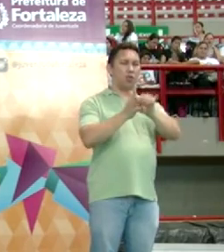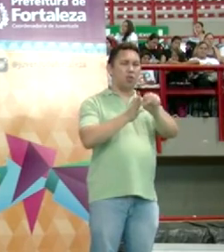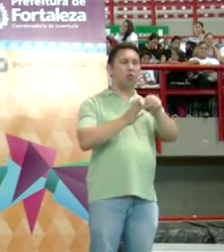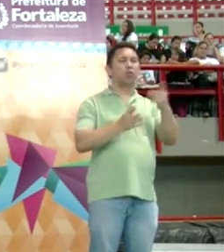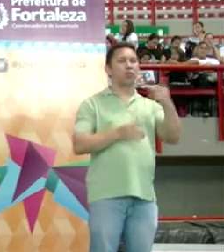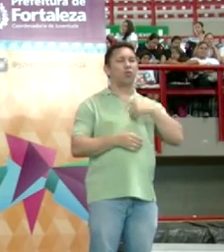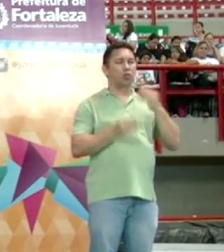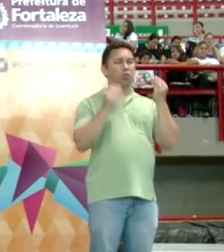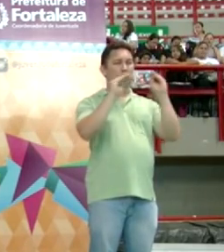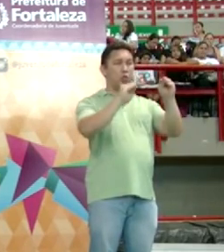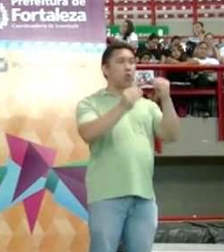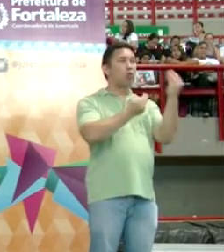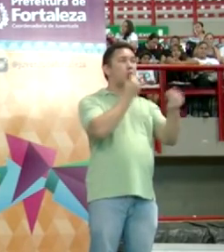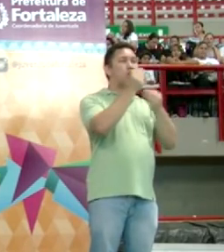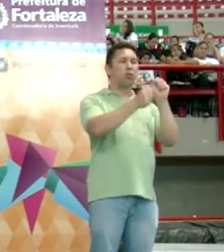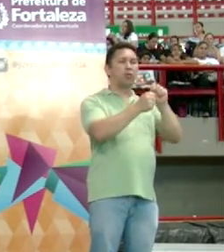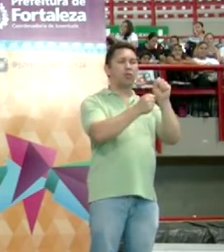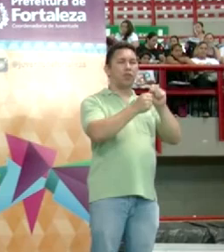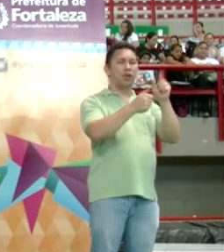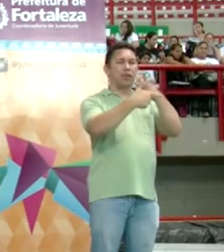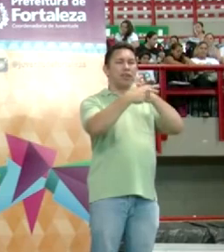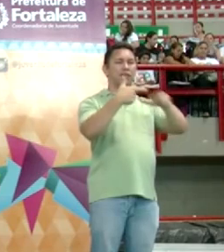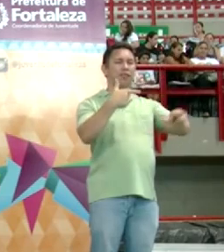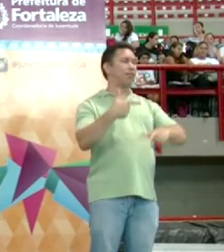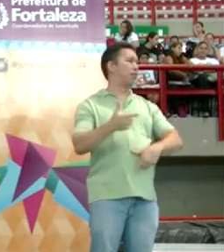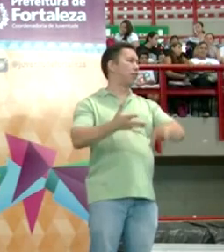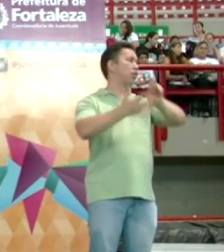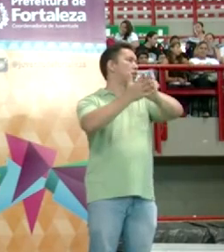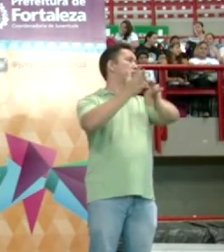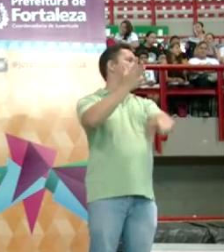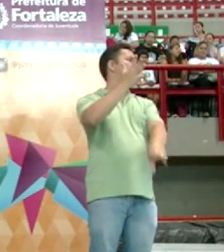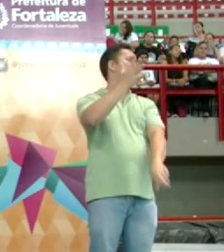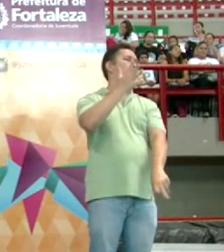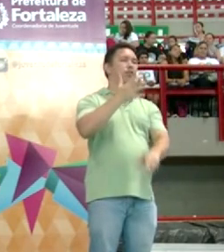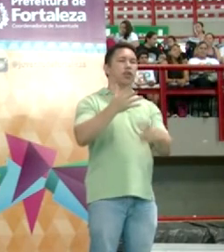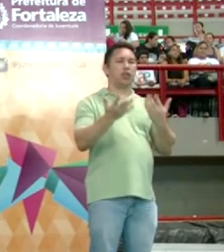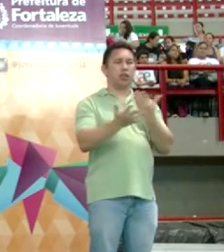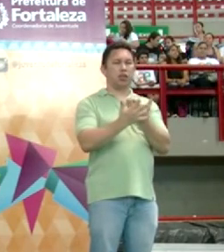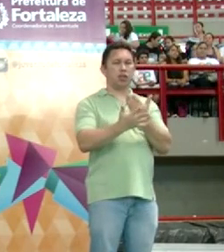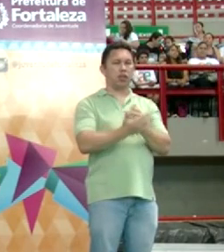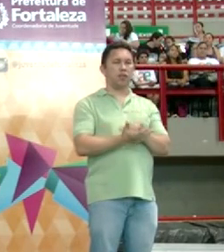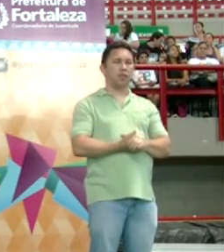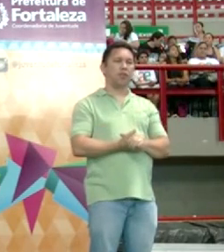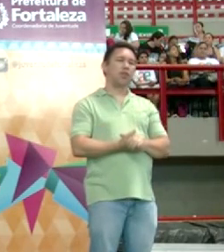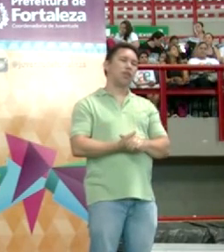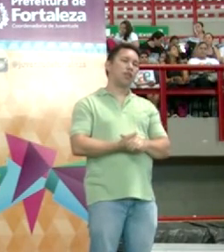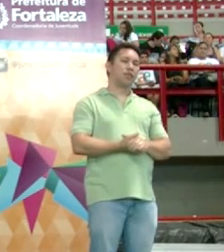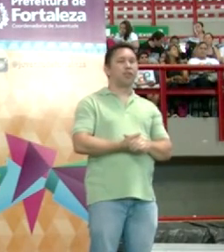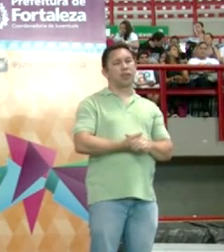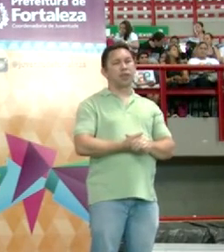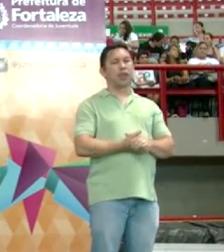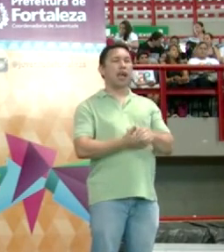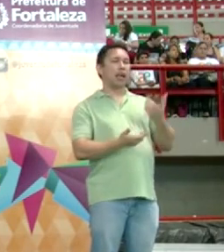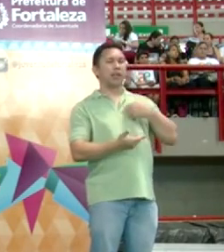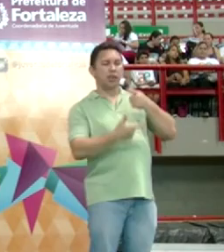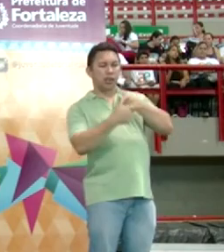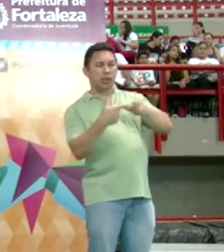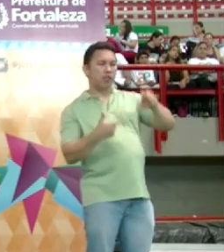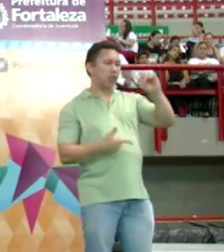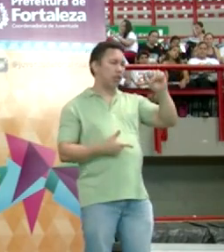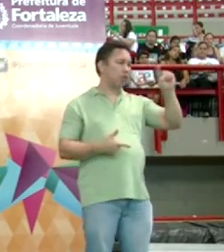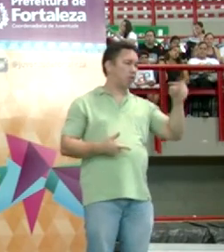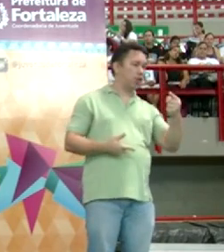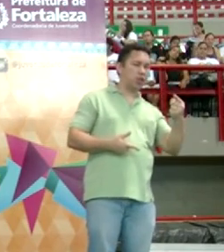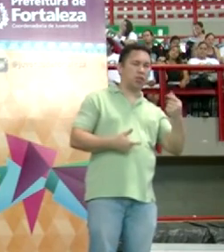Como fazer uma divisão. Tem lá inúmeras aulas. Divisão com vírgula, divisão sem vírgula. Se